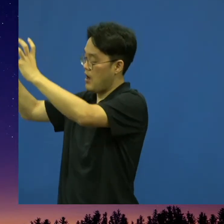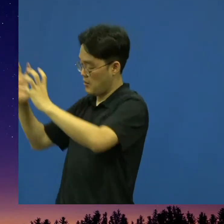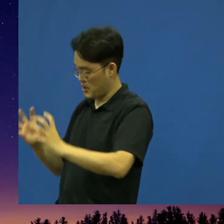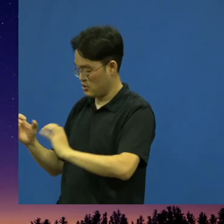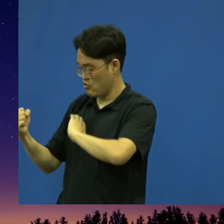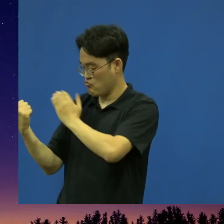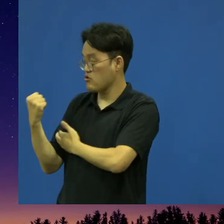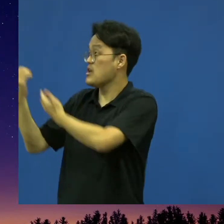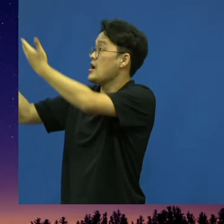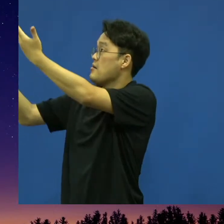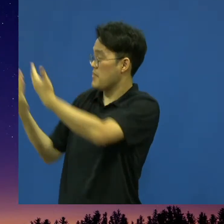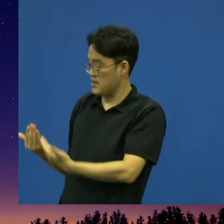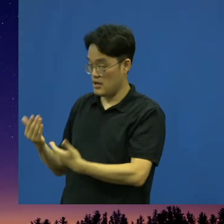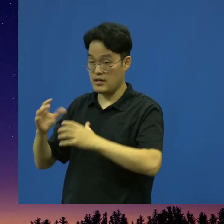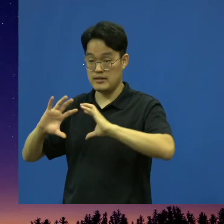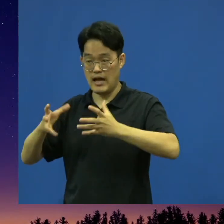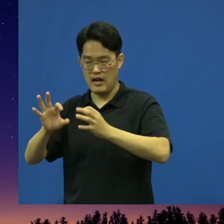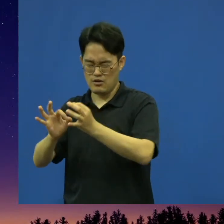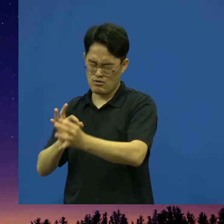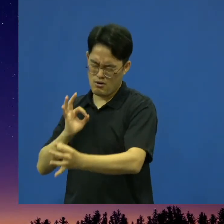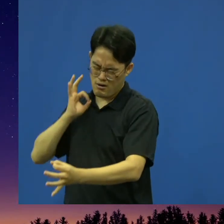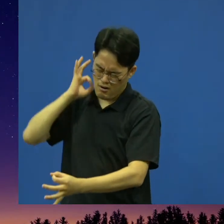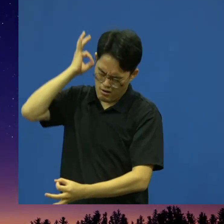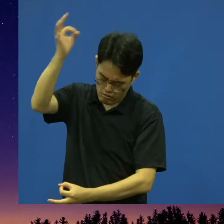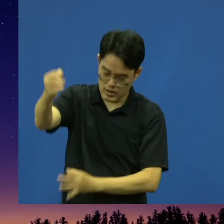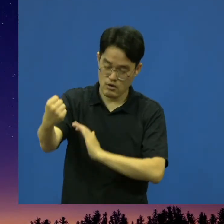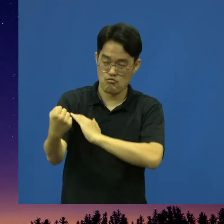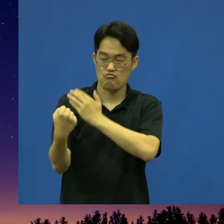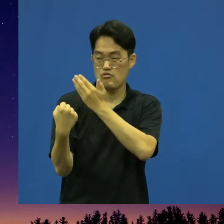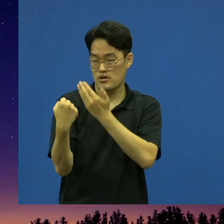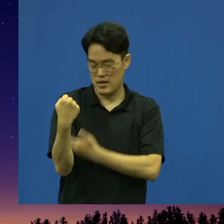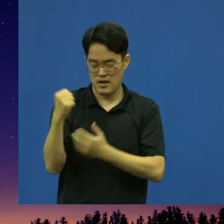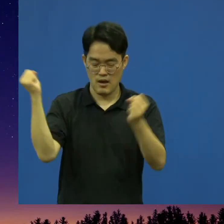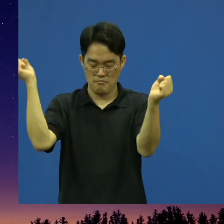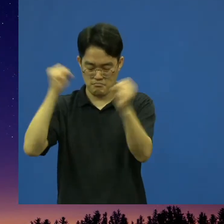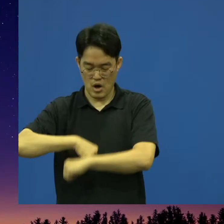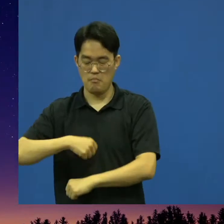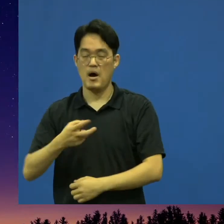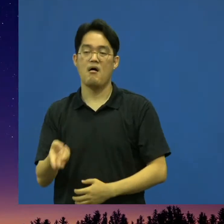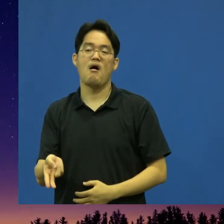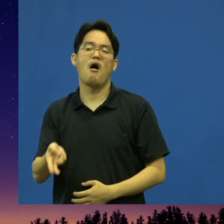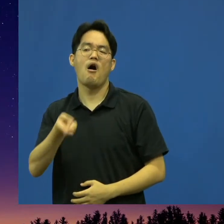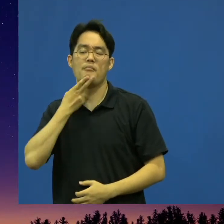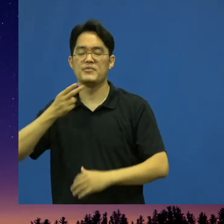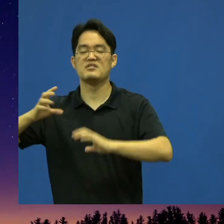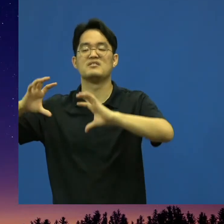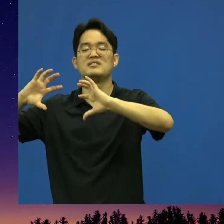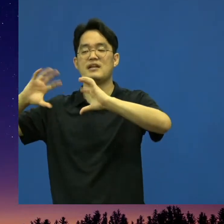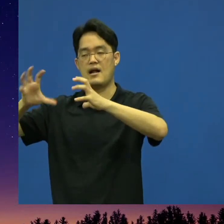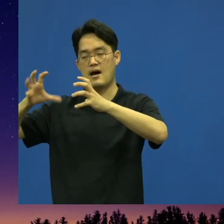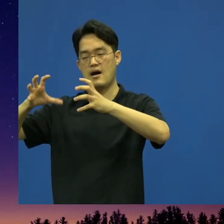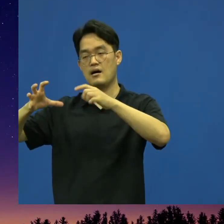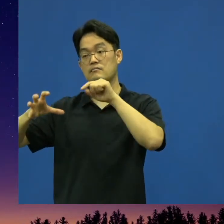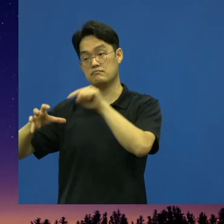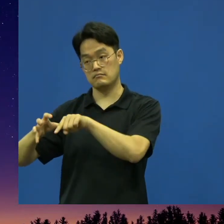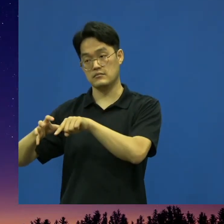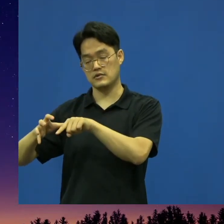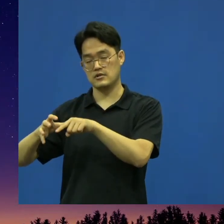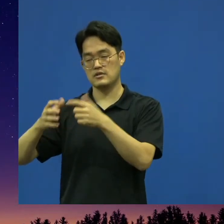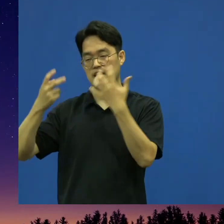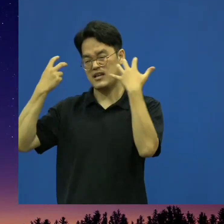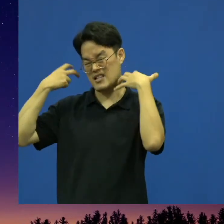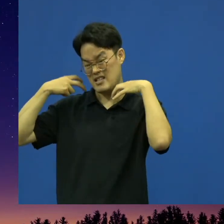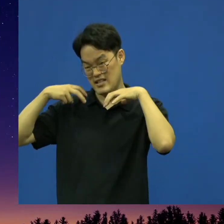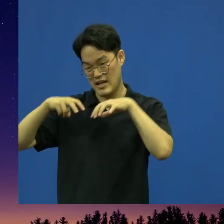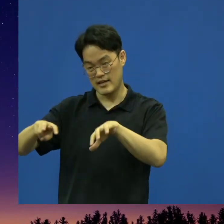나라는 영원한 권세요 멸망하지 아니하는 나라다. 이것이 다니엘서